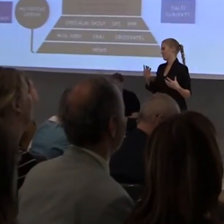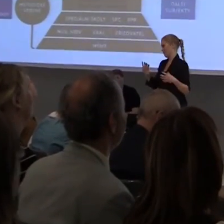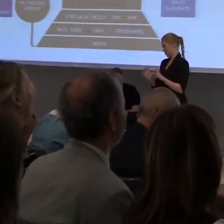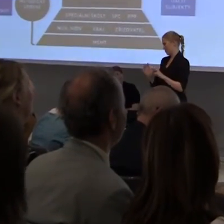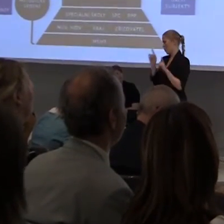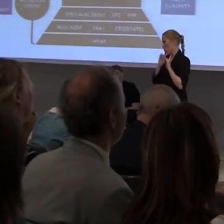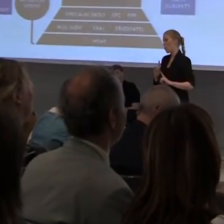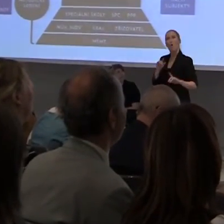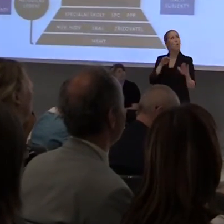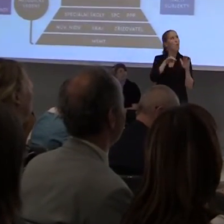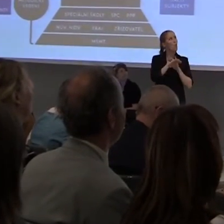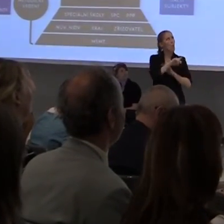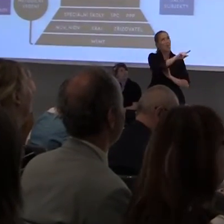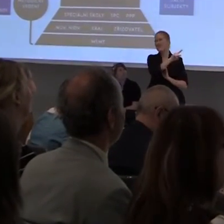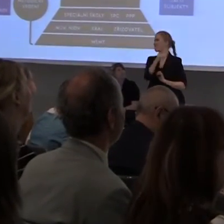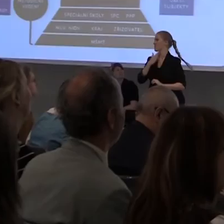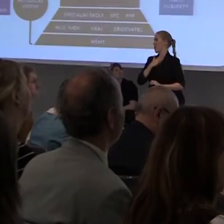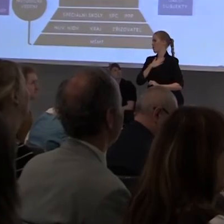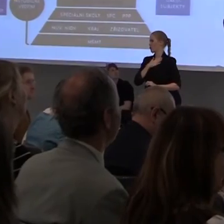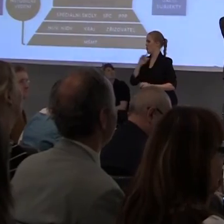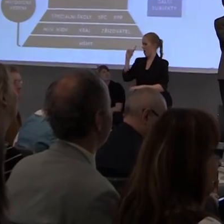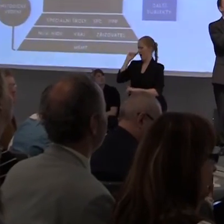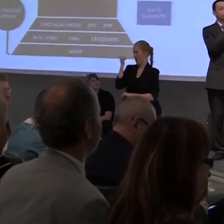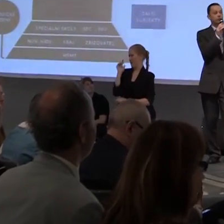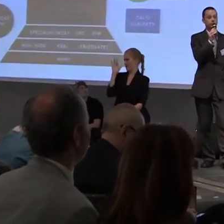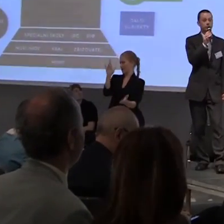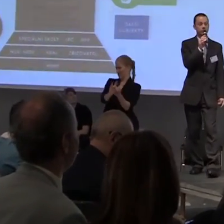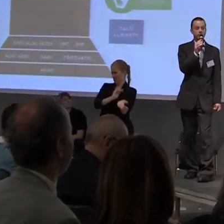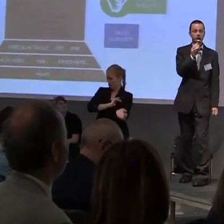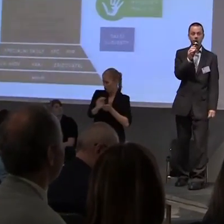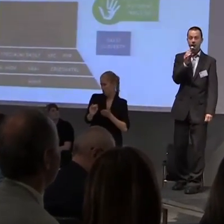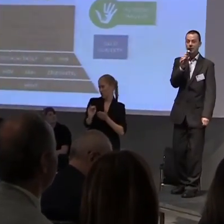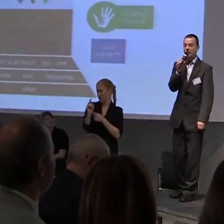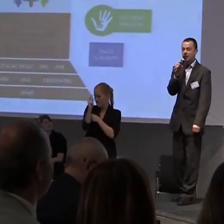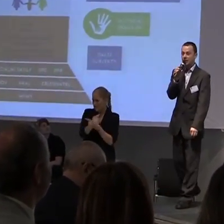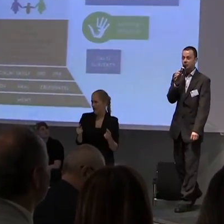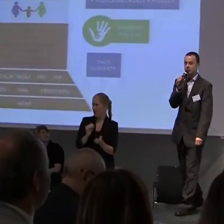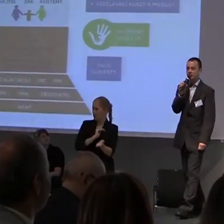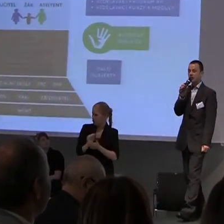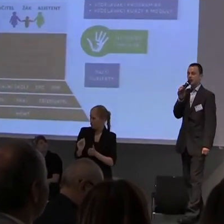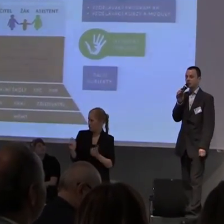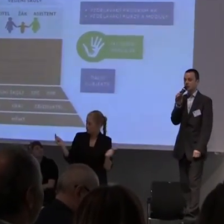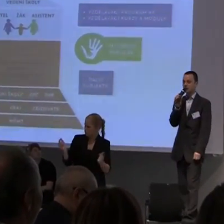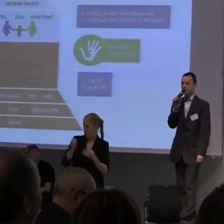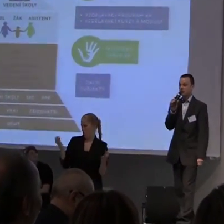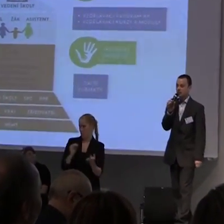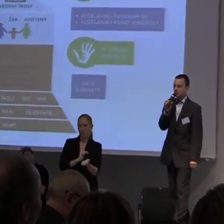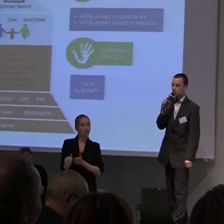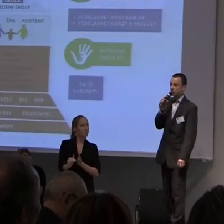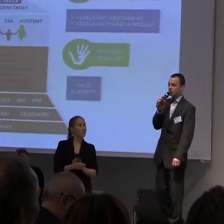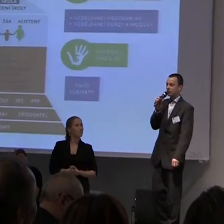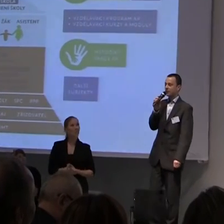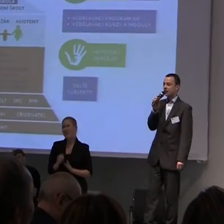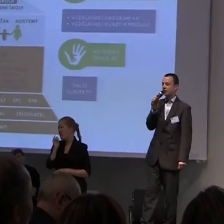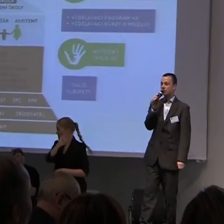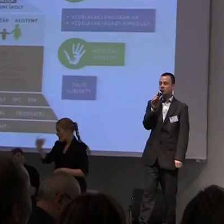Hugo je vlastně tím primárním cílem veškerého našeho snažení v projektu. Jako každé dítě má nějaké potřeby, nějaká přání, něco,